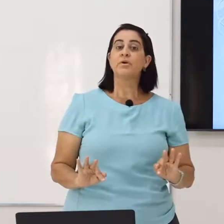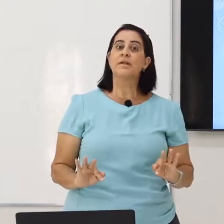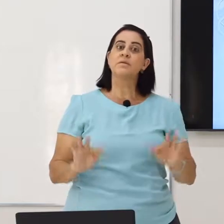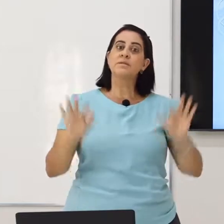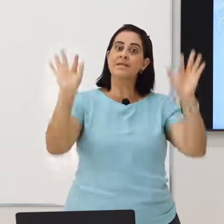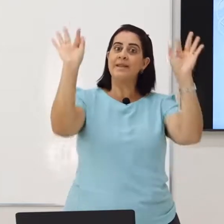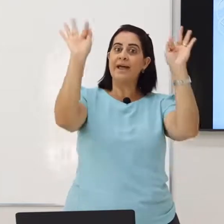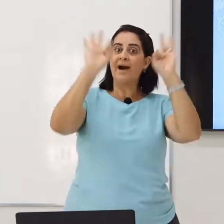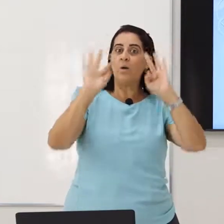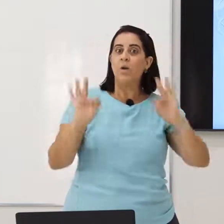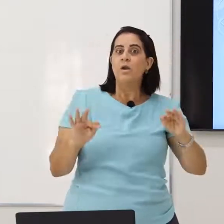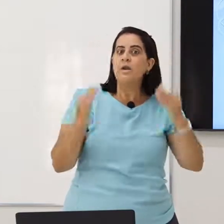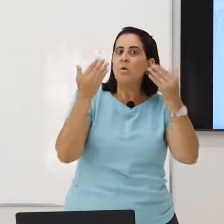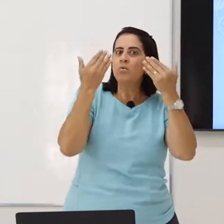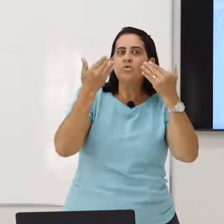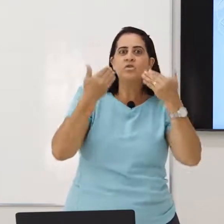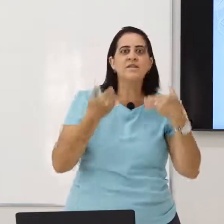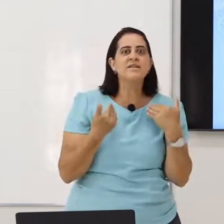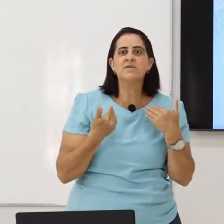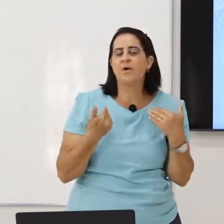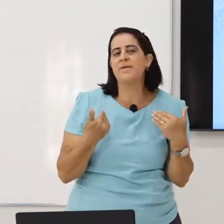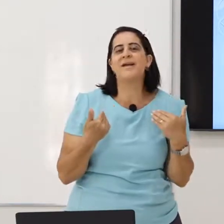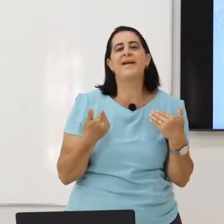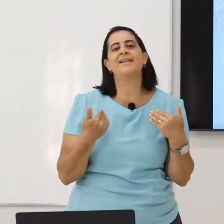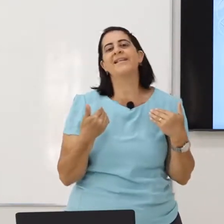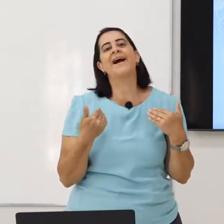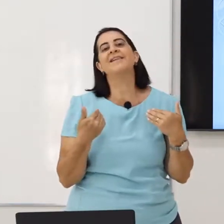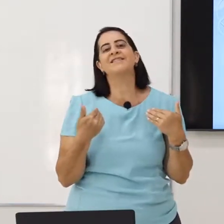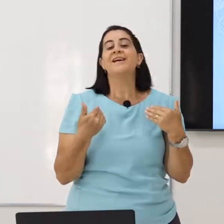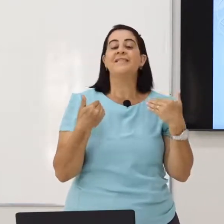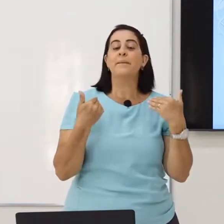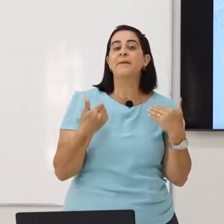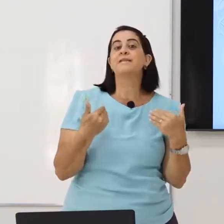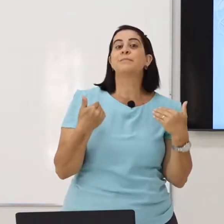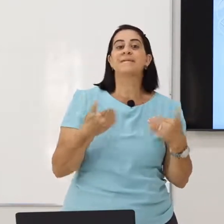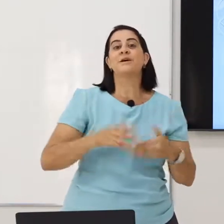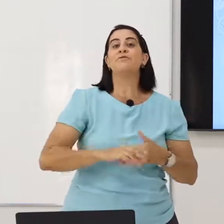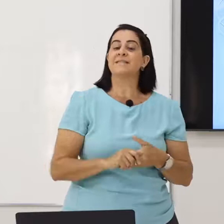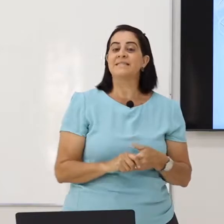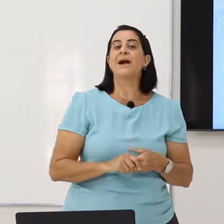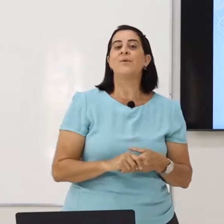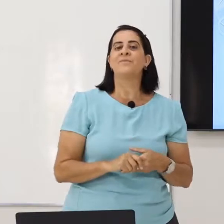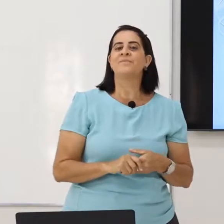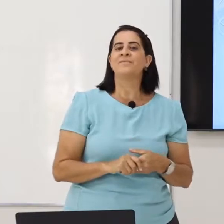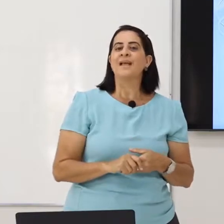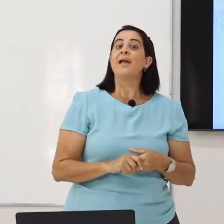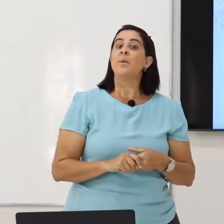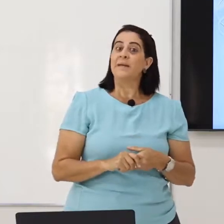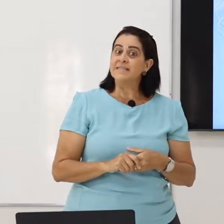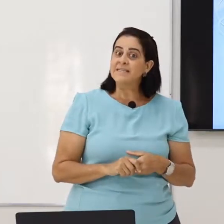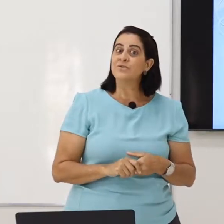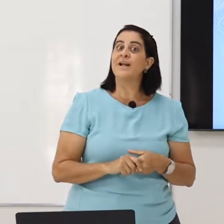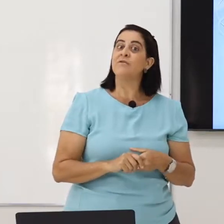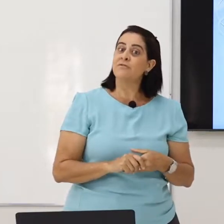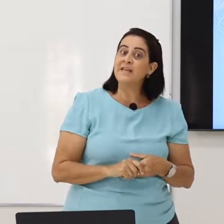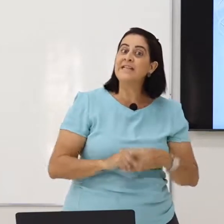Porque o sinal não condiz com a minha realidade da minha expressão facial. Eu preciso dar vida a